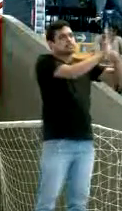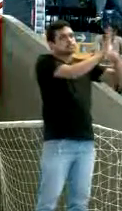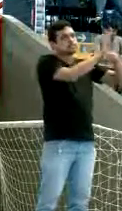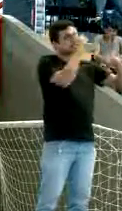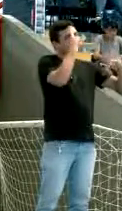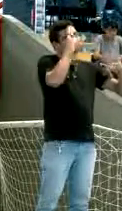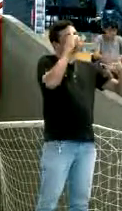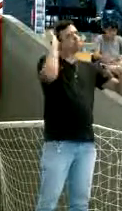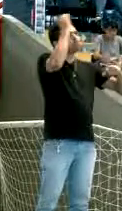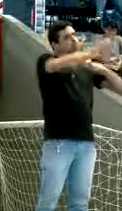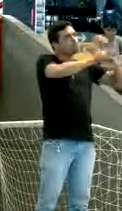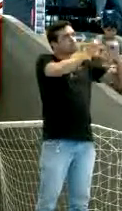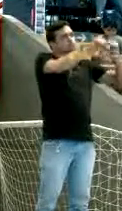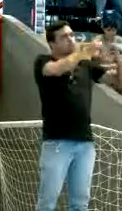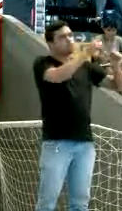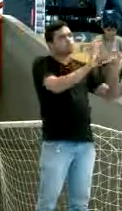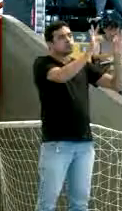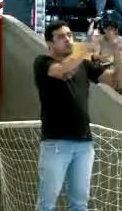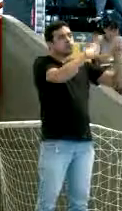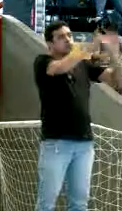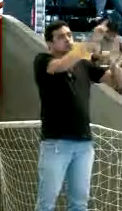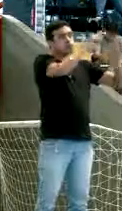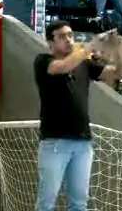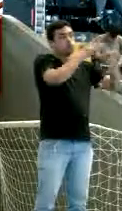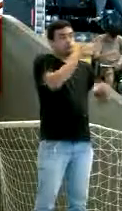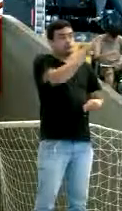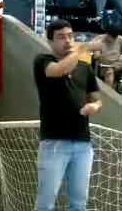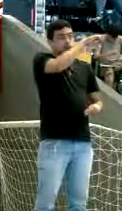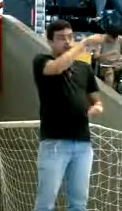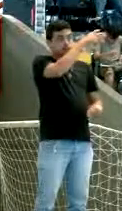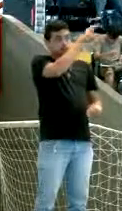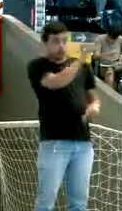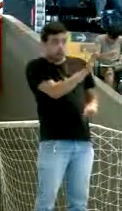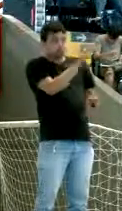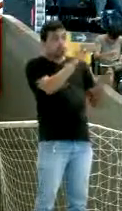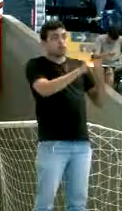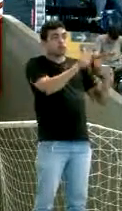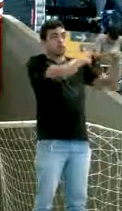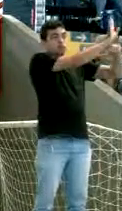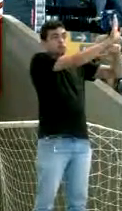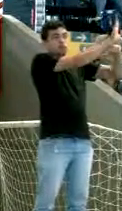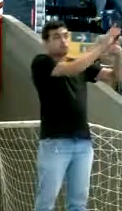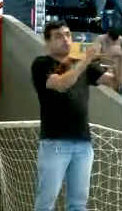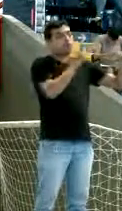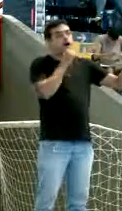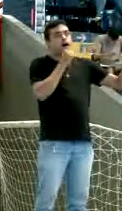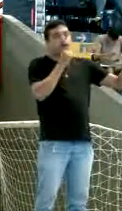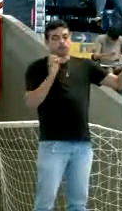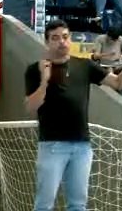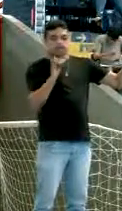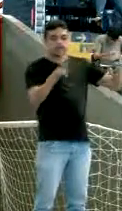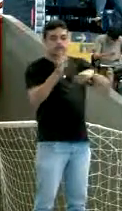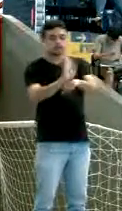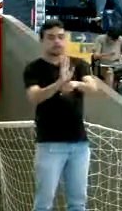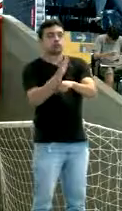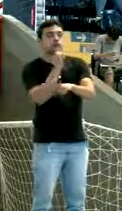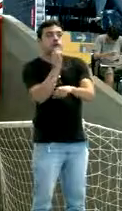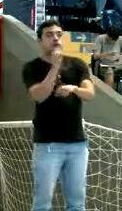renovar. Na década de 50 ele começa a exibir filmes que até então não podiam ser passados na televisão.